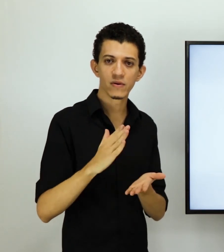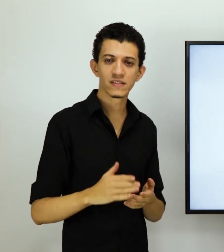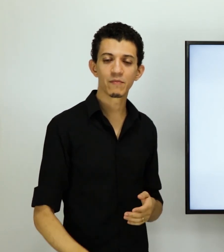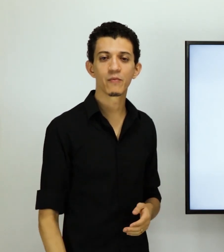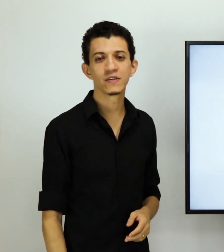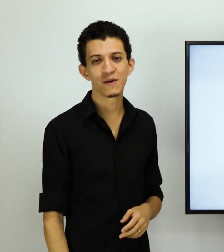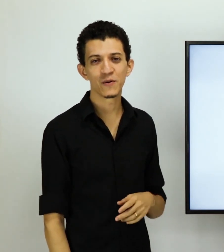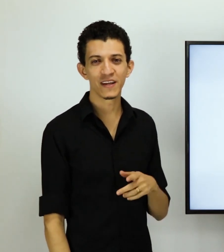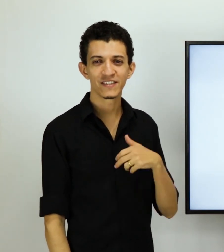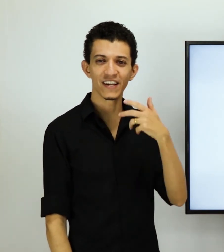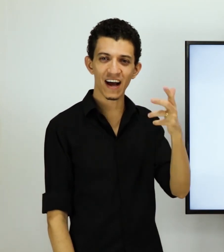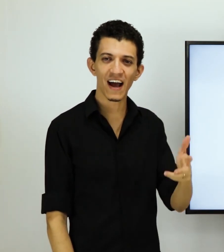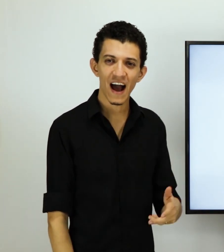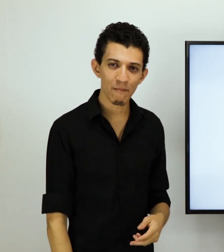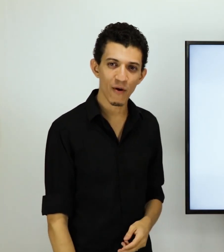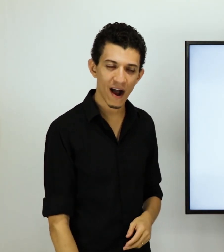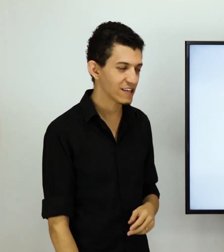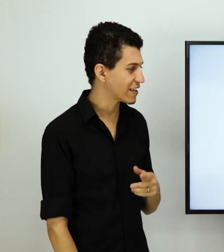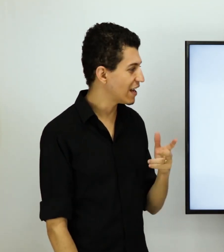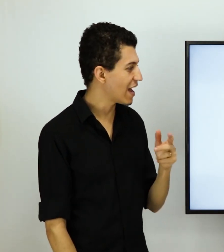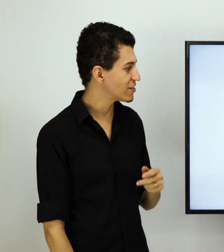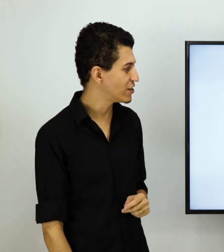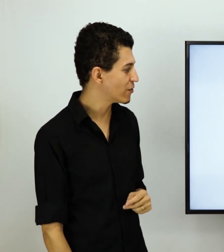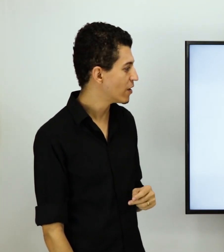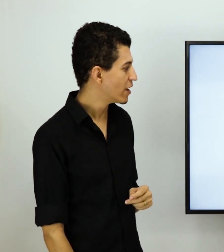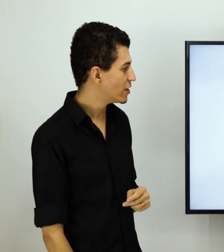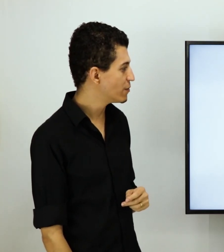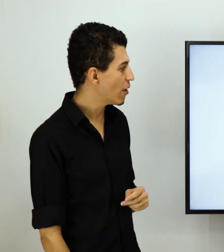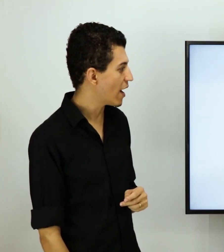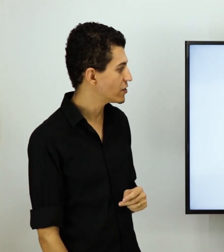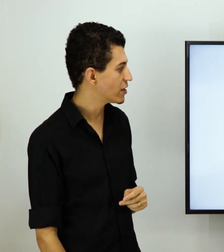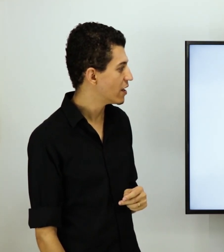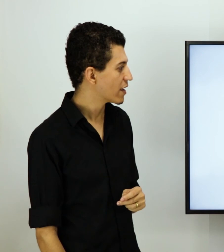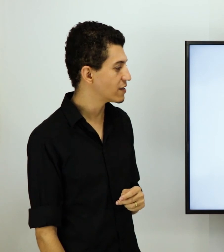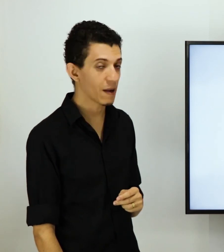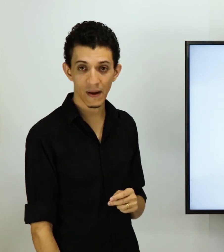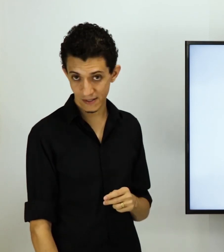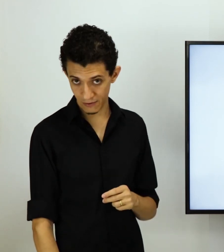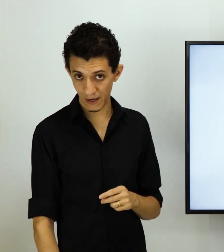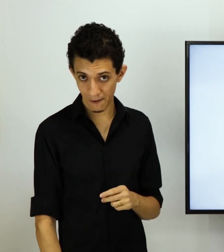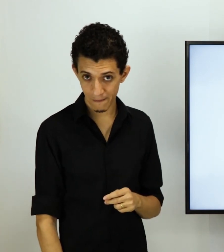assim para poder tirar a borracha, aquele restinho de borracha que está passando ali.